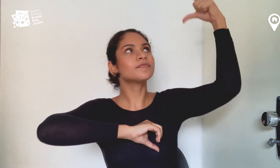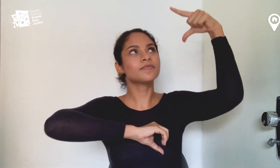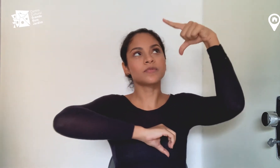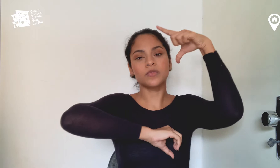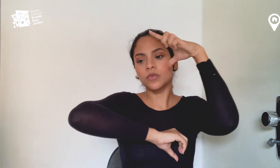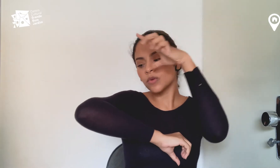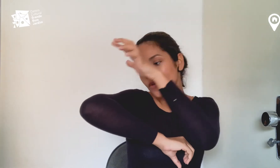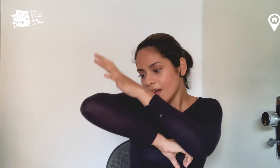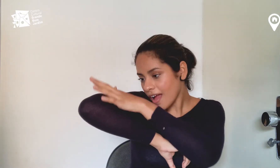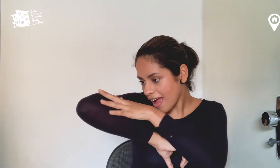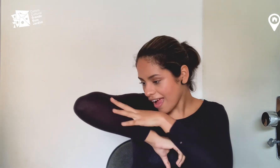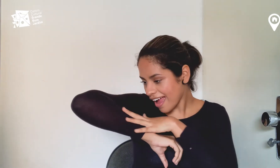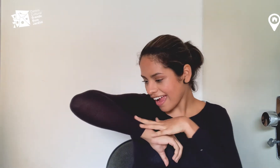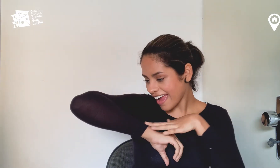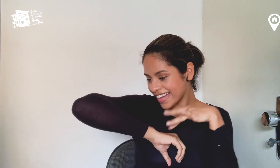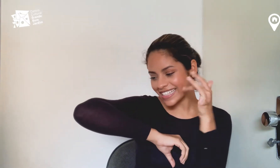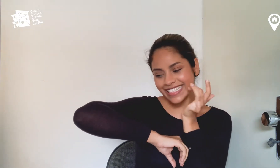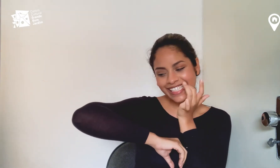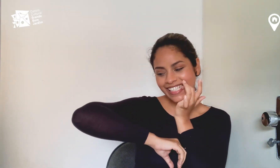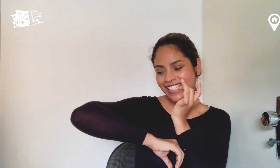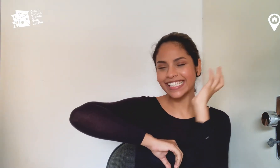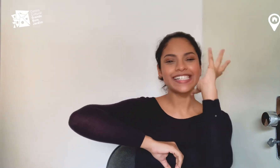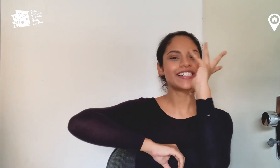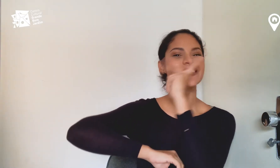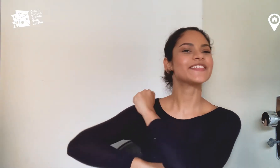Quando ele lhe doura a pele ao léu,